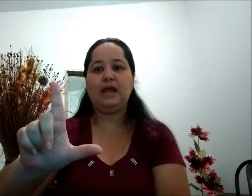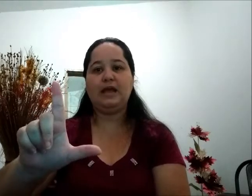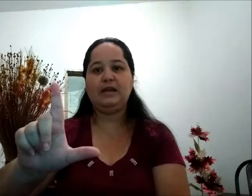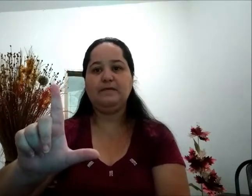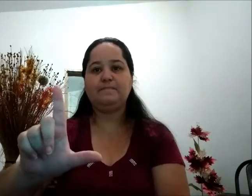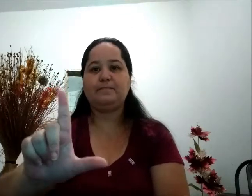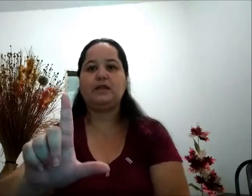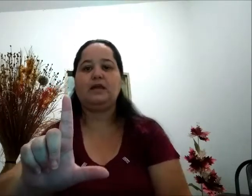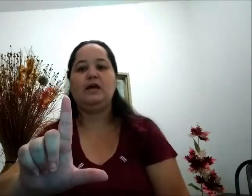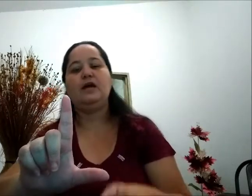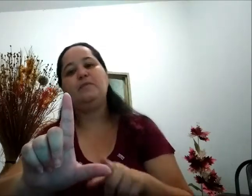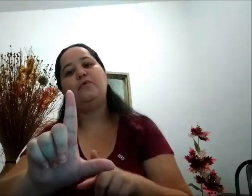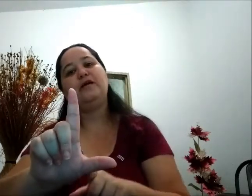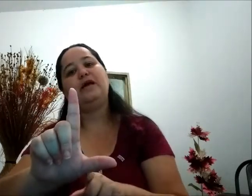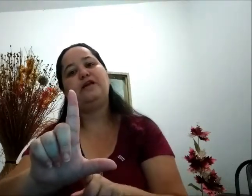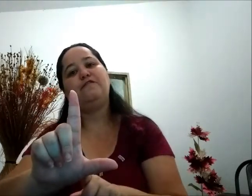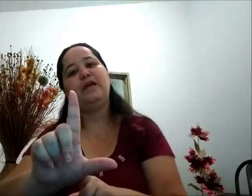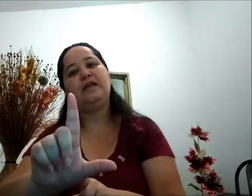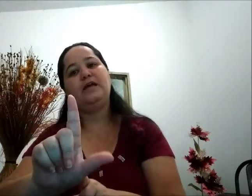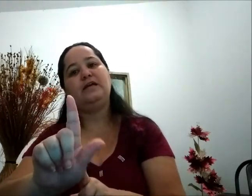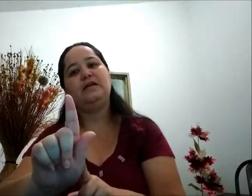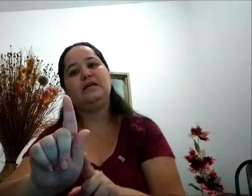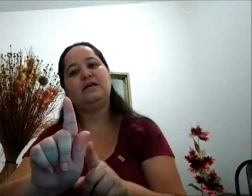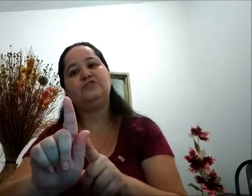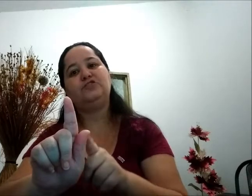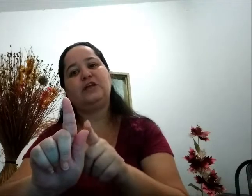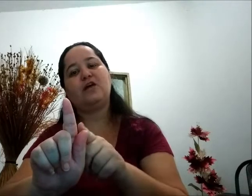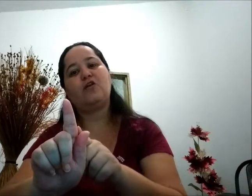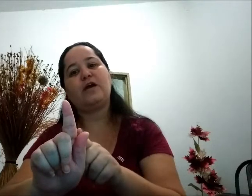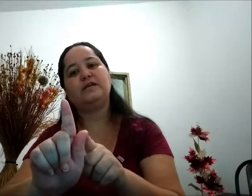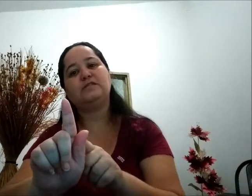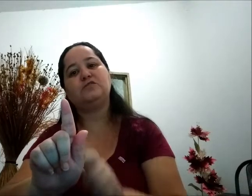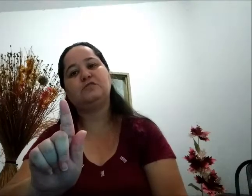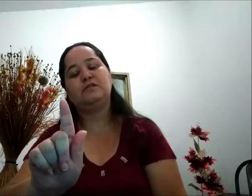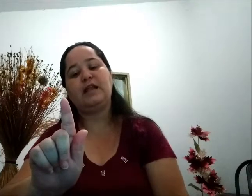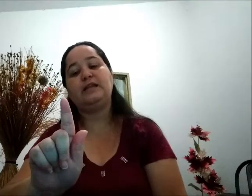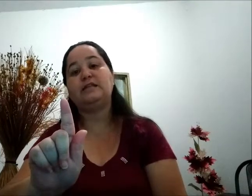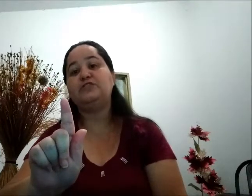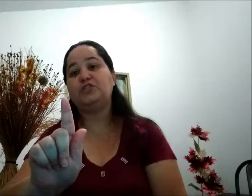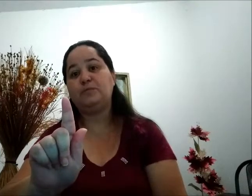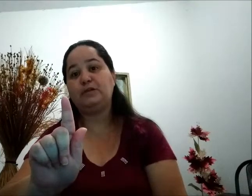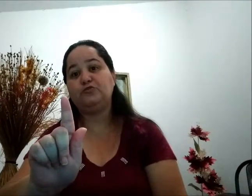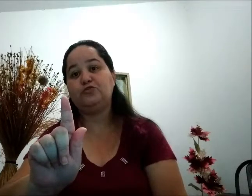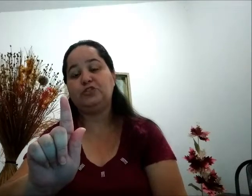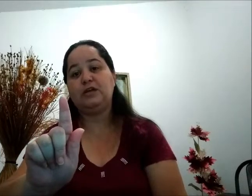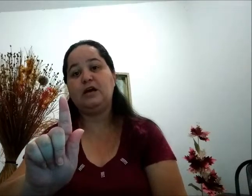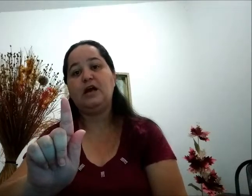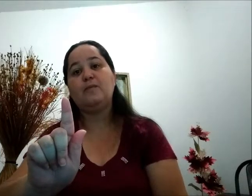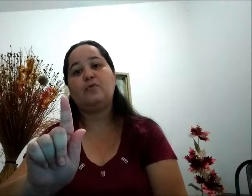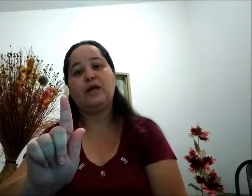L. Por que que eu falei que a gente tem que colocar a letra G bem juntinha? Porque ela